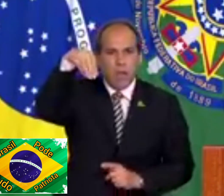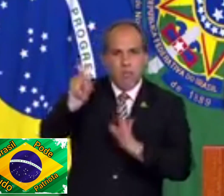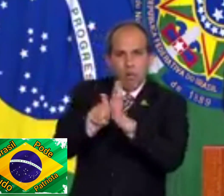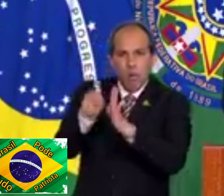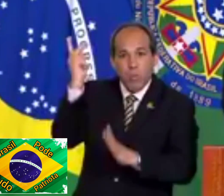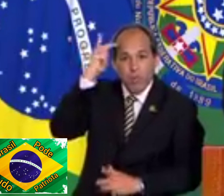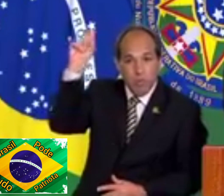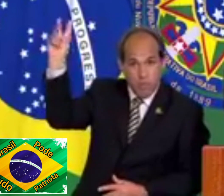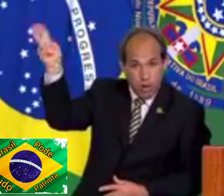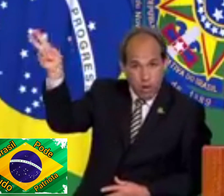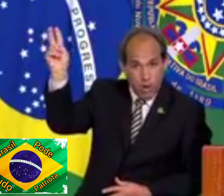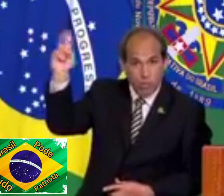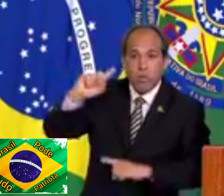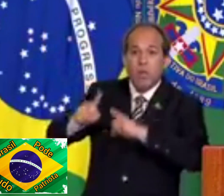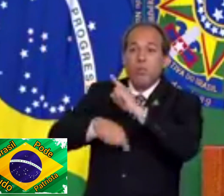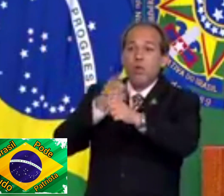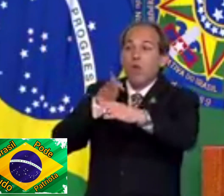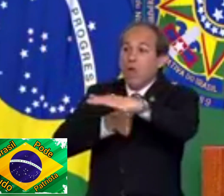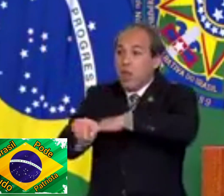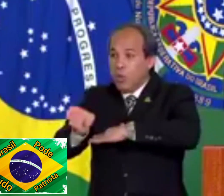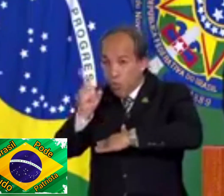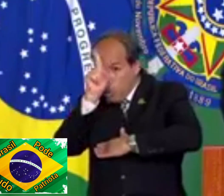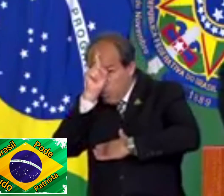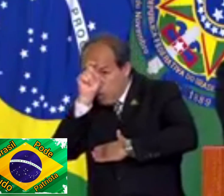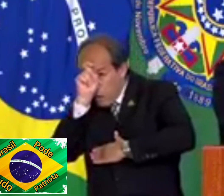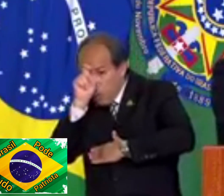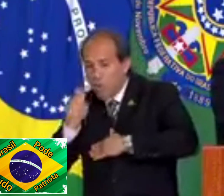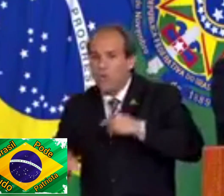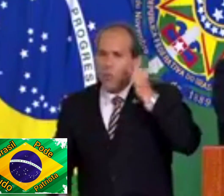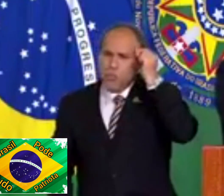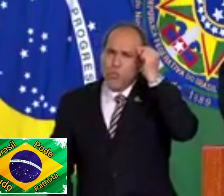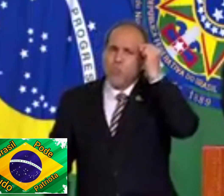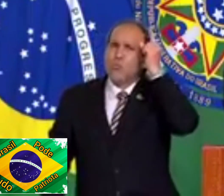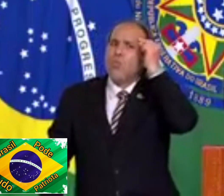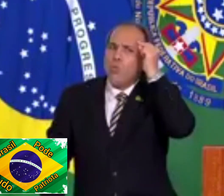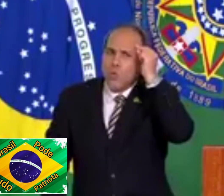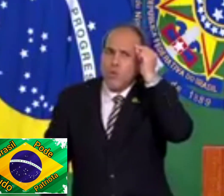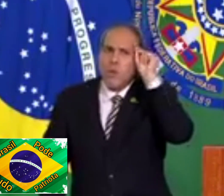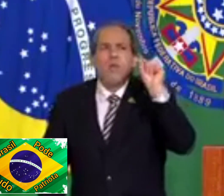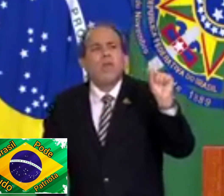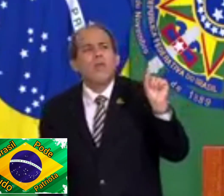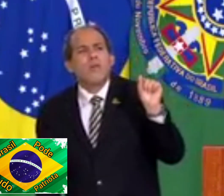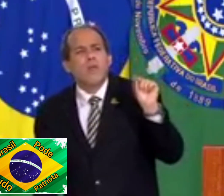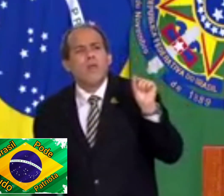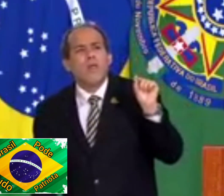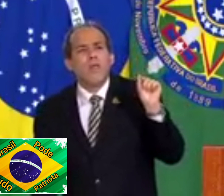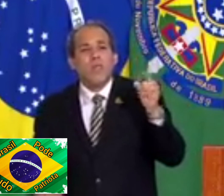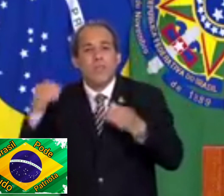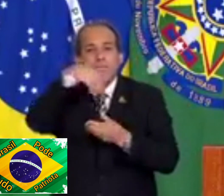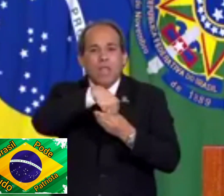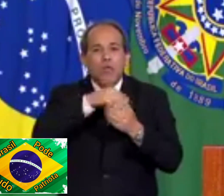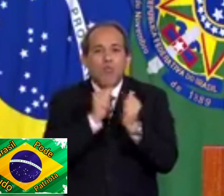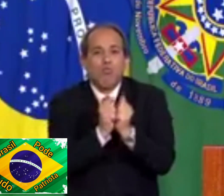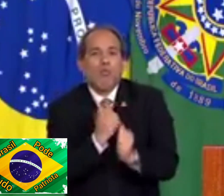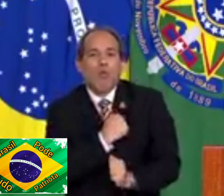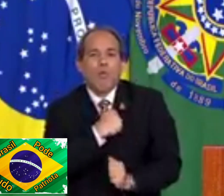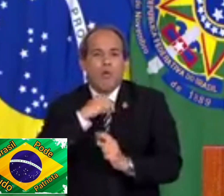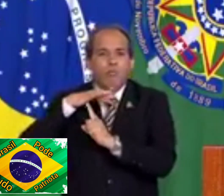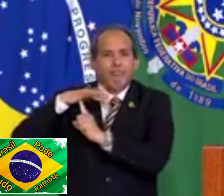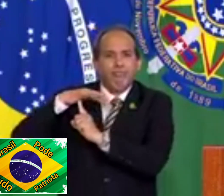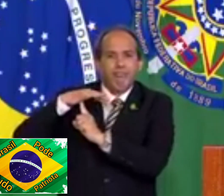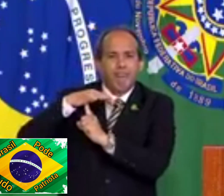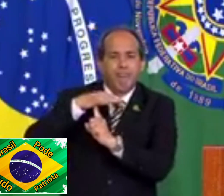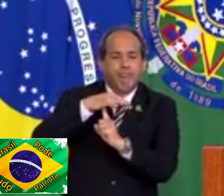Chegando ao hospital, tomei conhecimento quem é que estava no voo comigo.